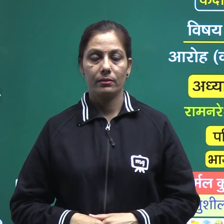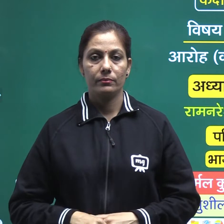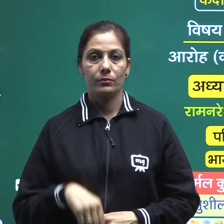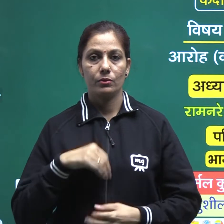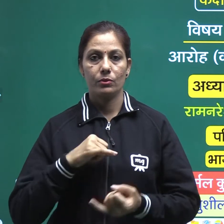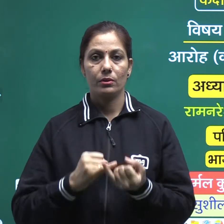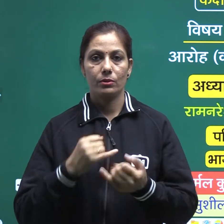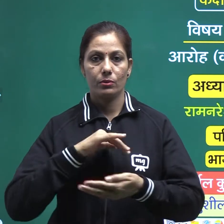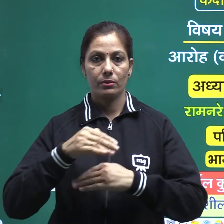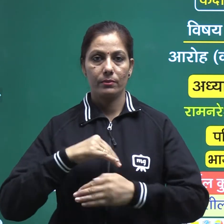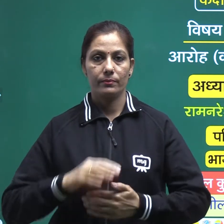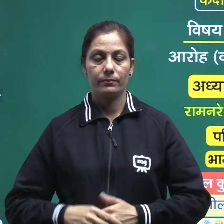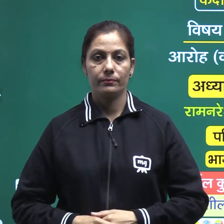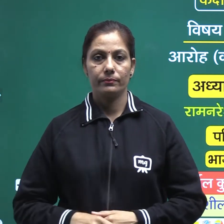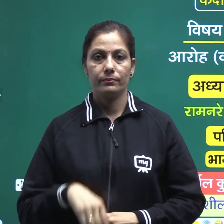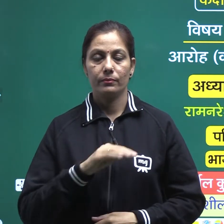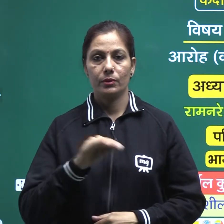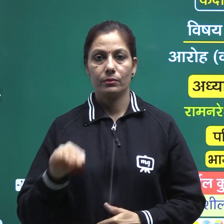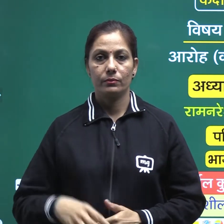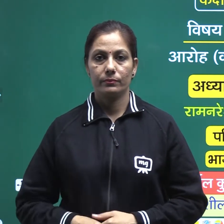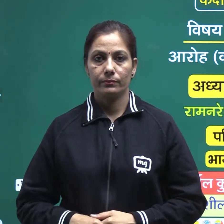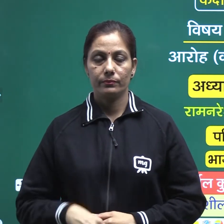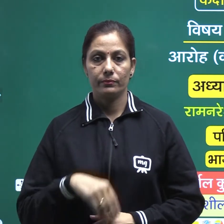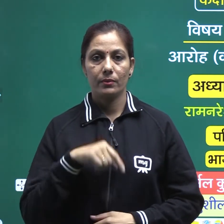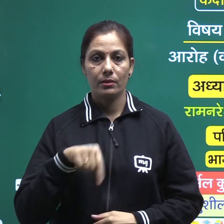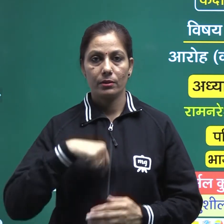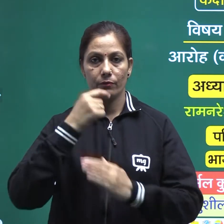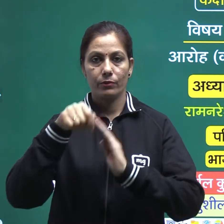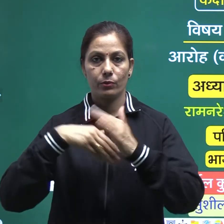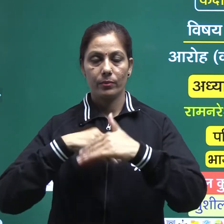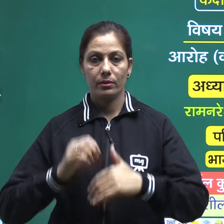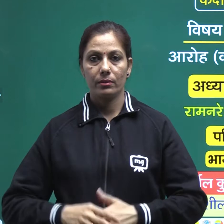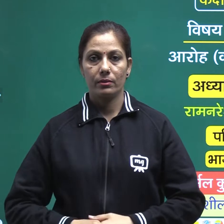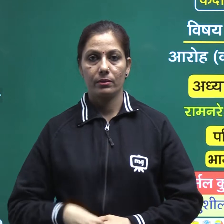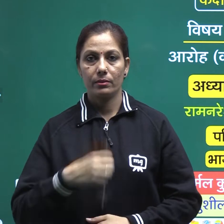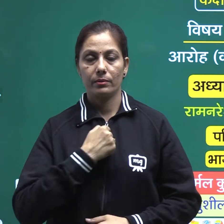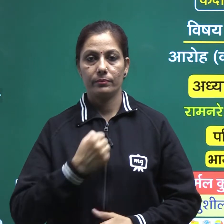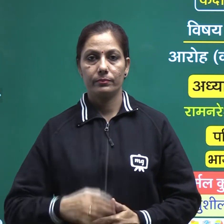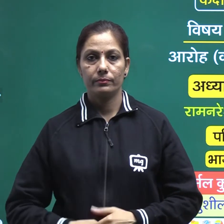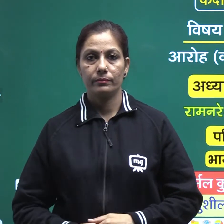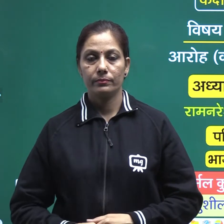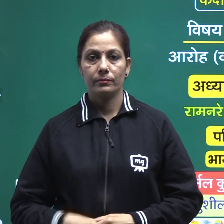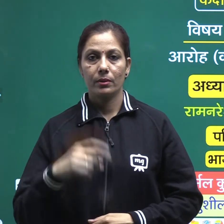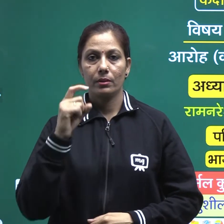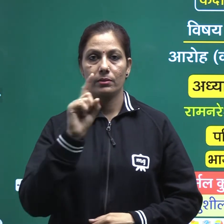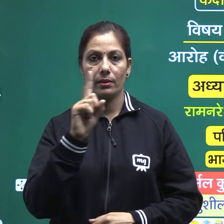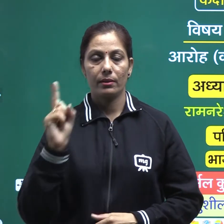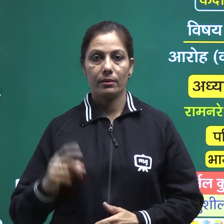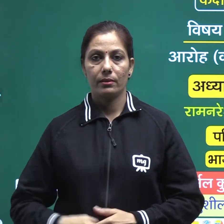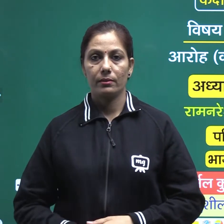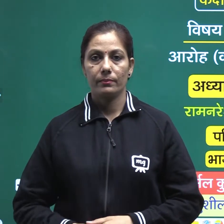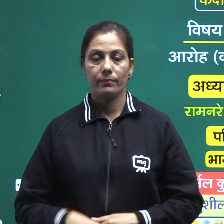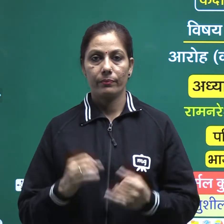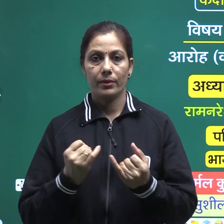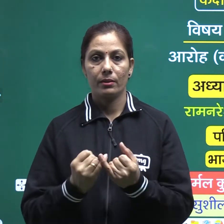सुशीला चौधरी बच्चों आज की वीडियो में हम कक्षा 11